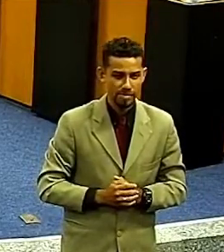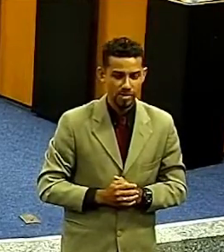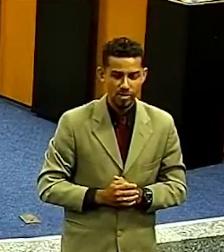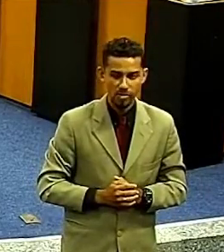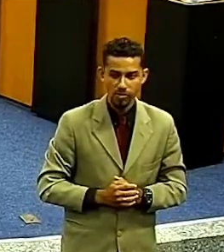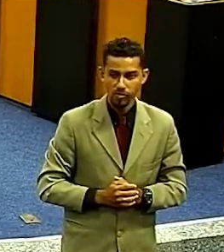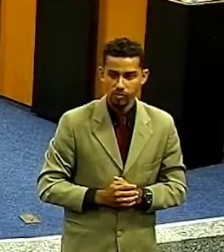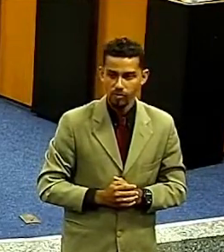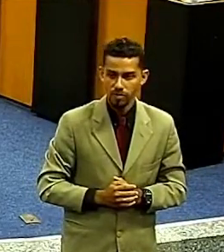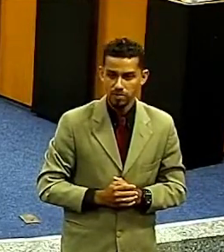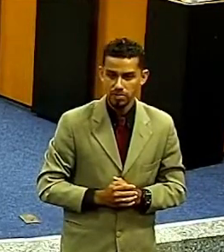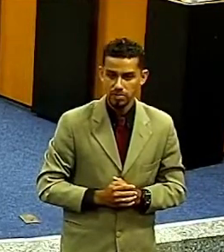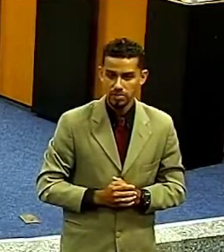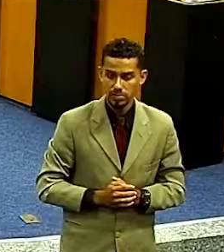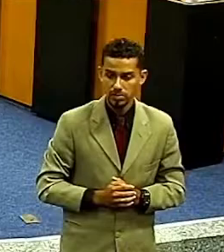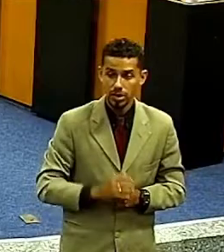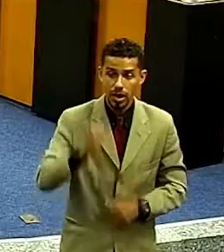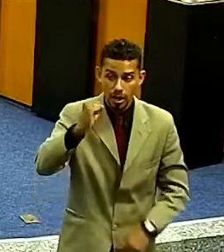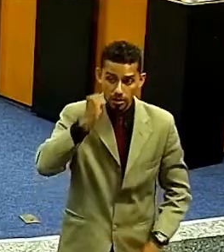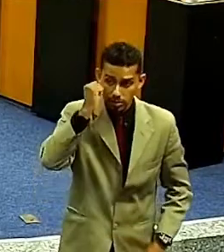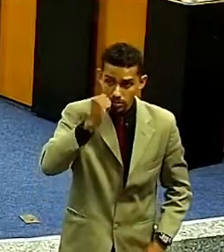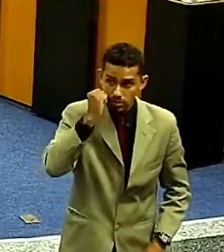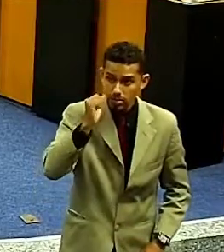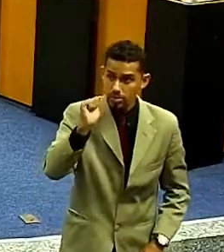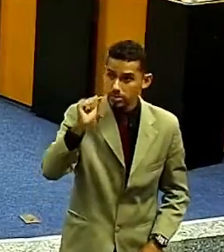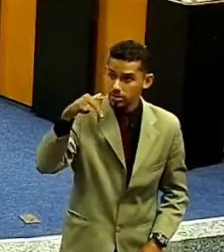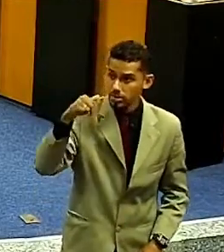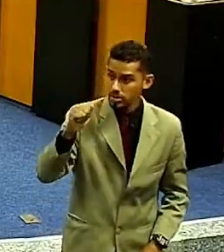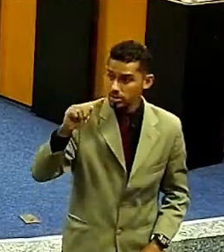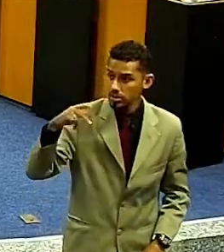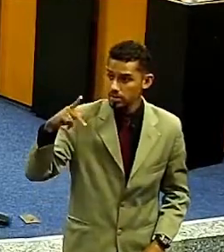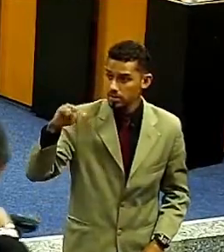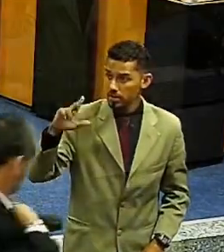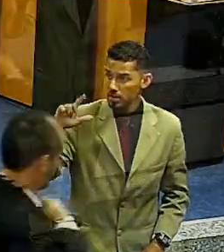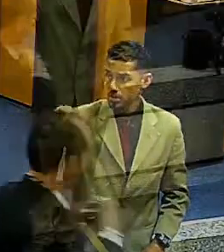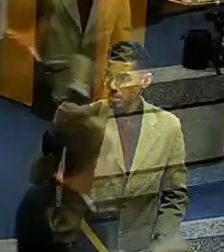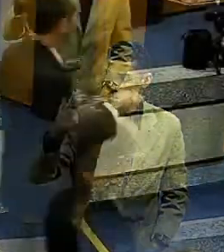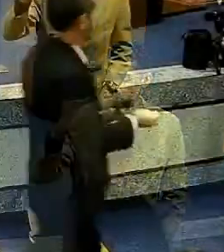Fonseca a Senadora Ana Paula